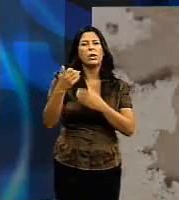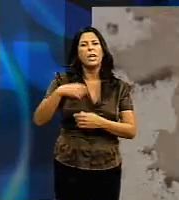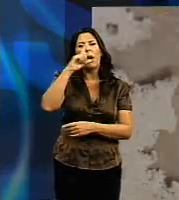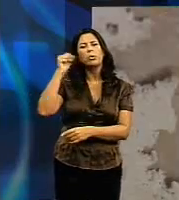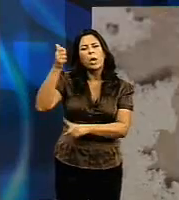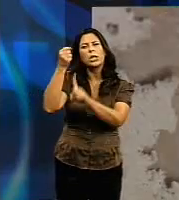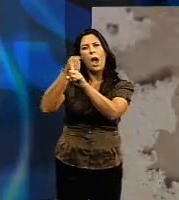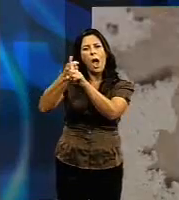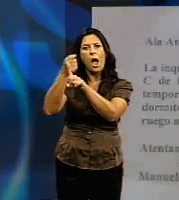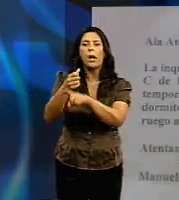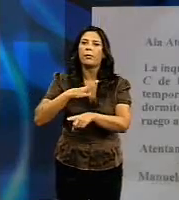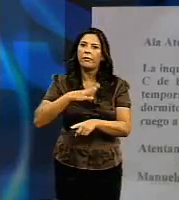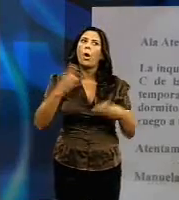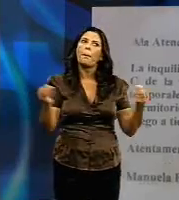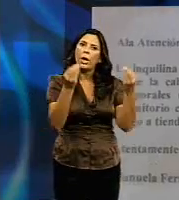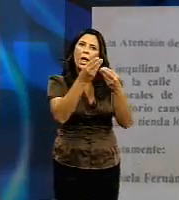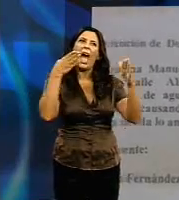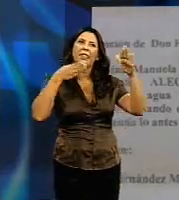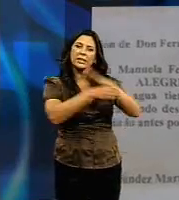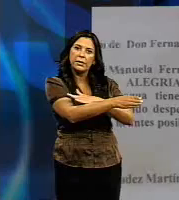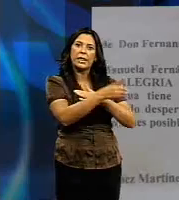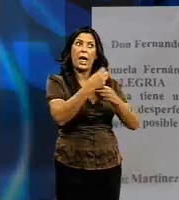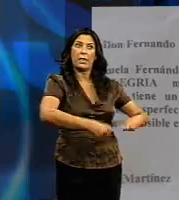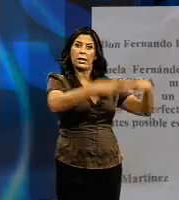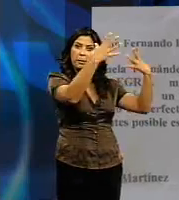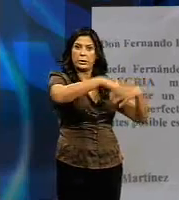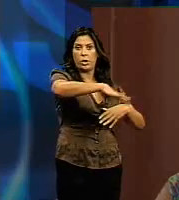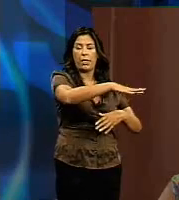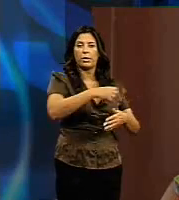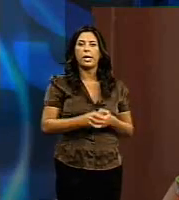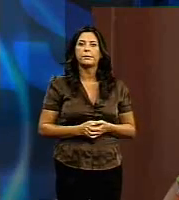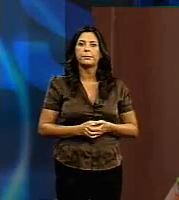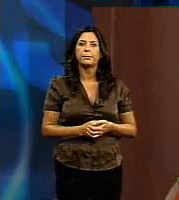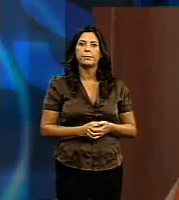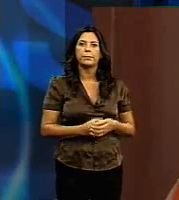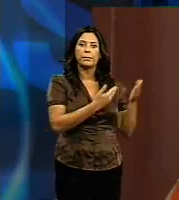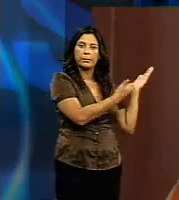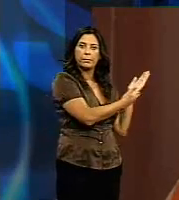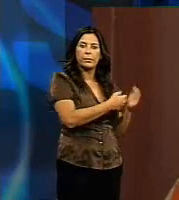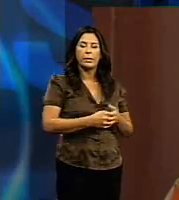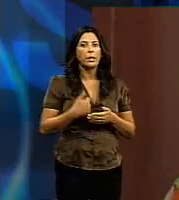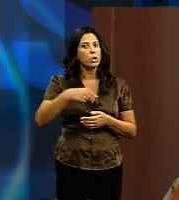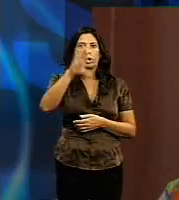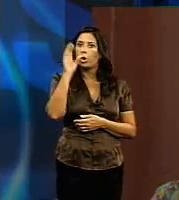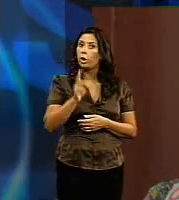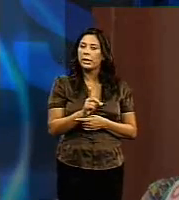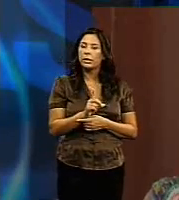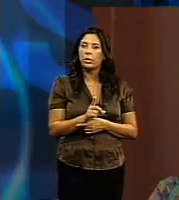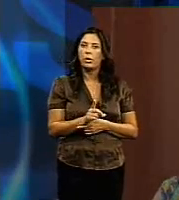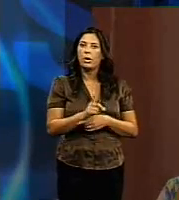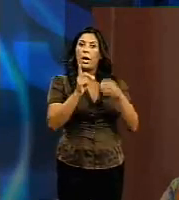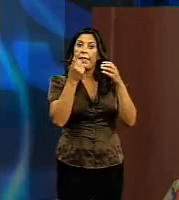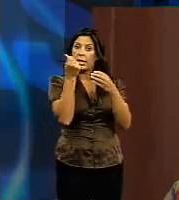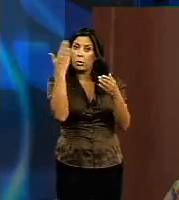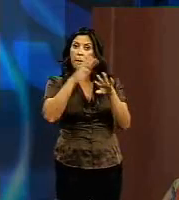insistiendo en la necesidad de mejorar la accesibilidad de las viviendas de la zona. Yo no me explico que si no tienen para arreglar eso del techo